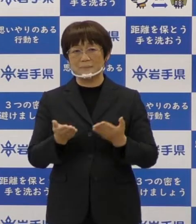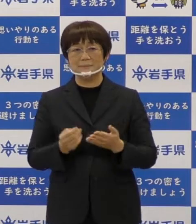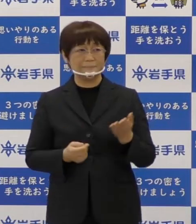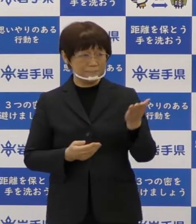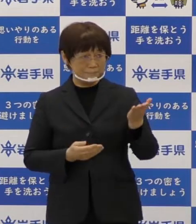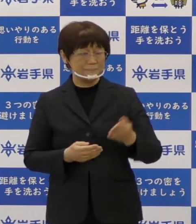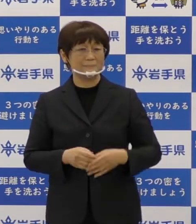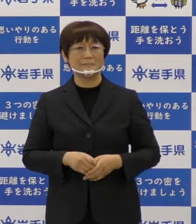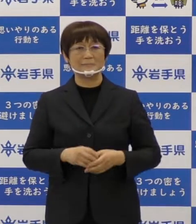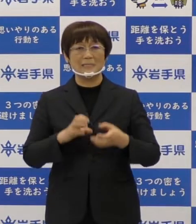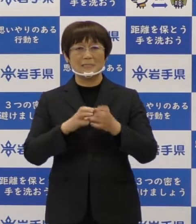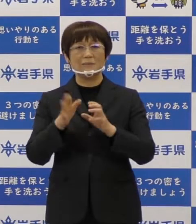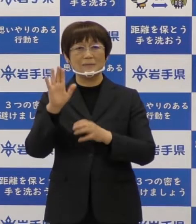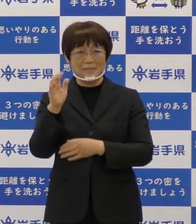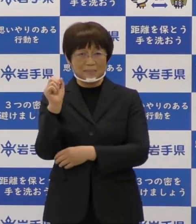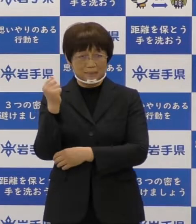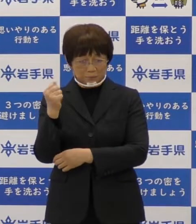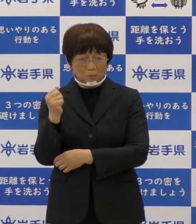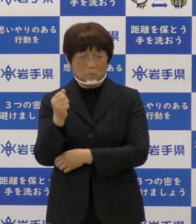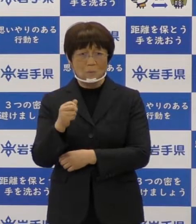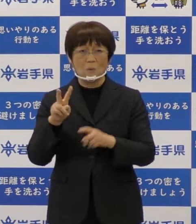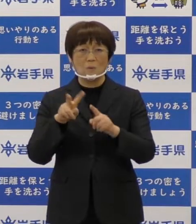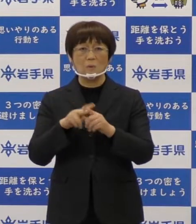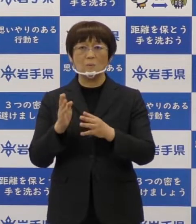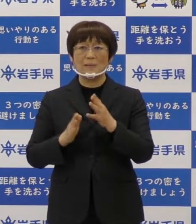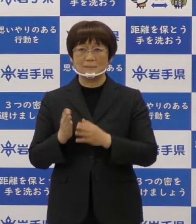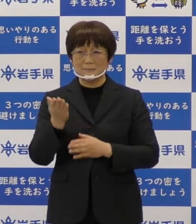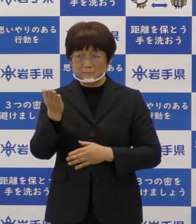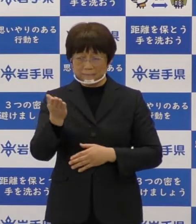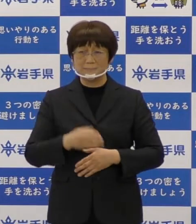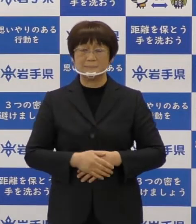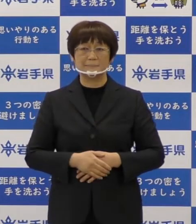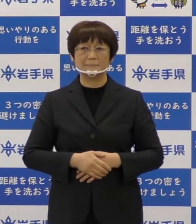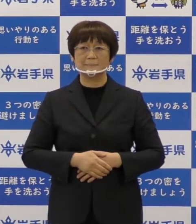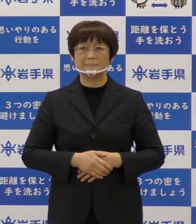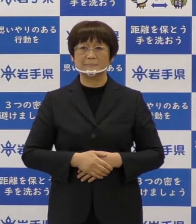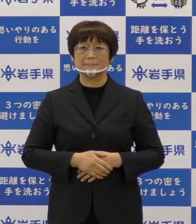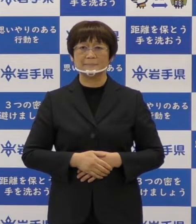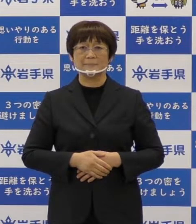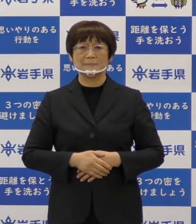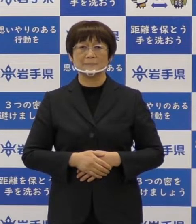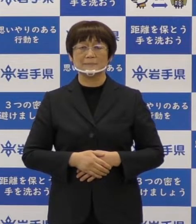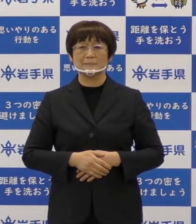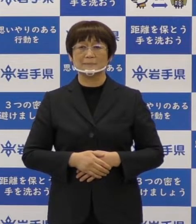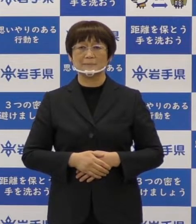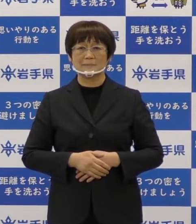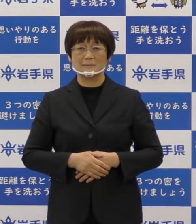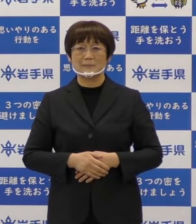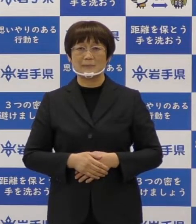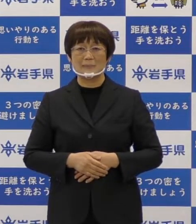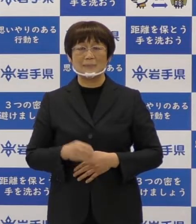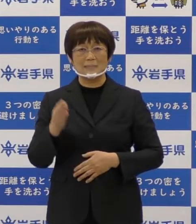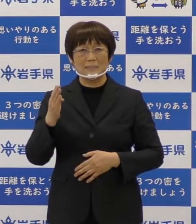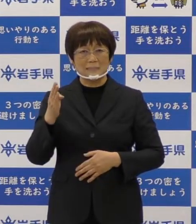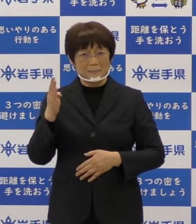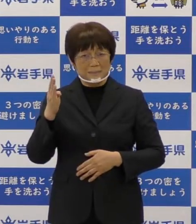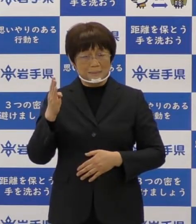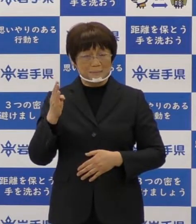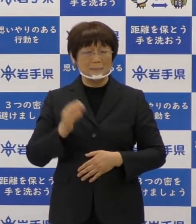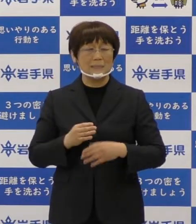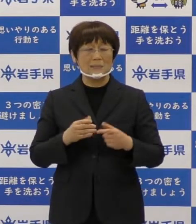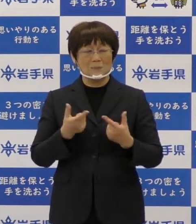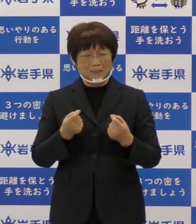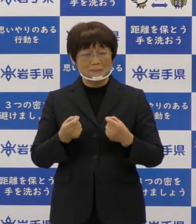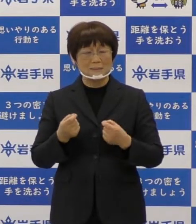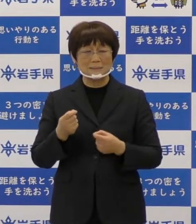ート日報社小林智秀記者。 はい、よろしくお願いします。 県記者クラブから出ています。同